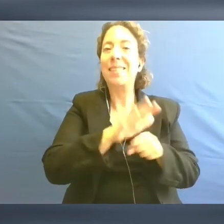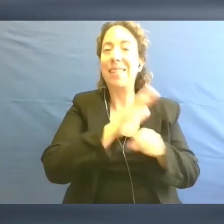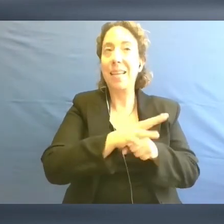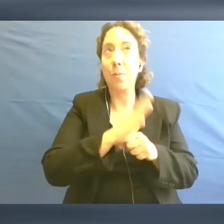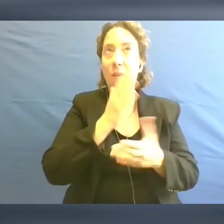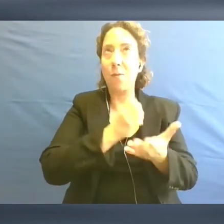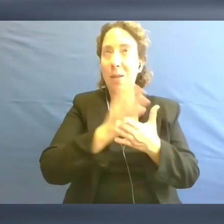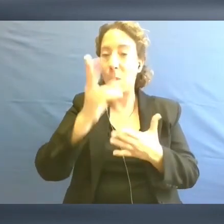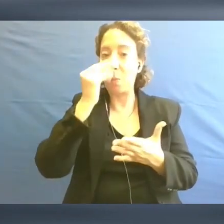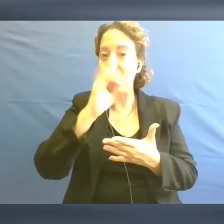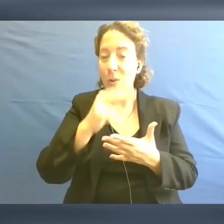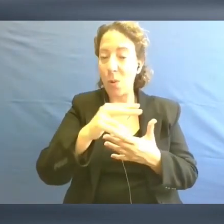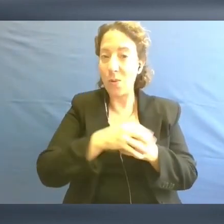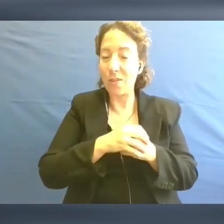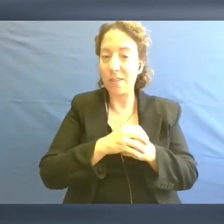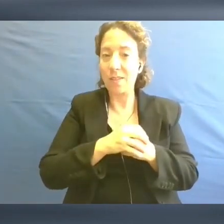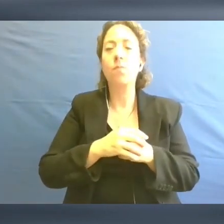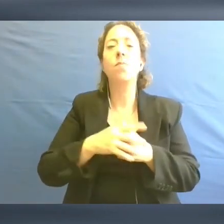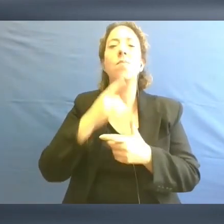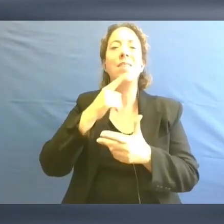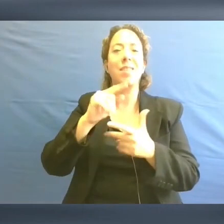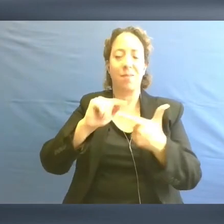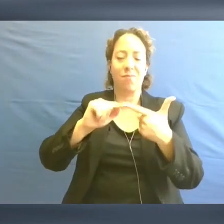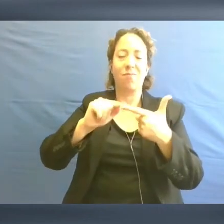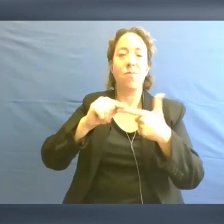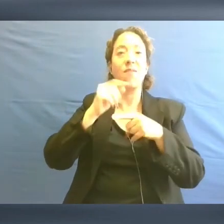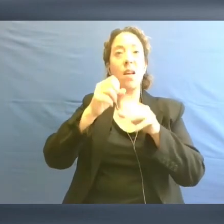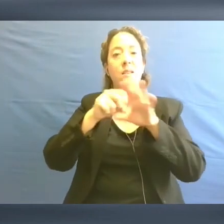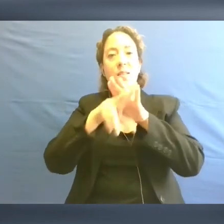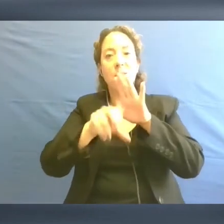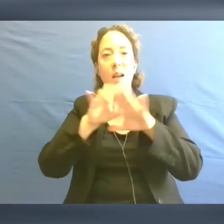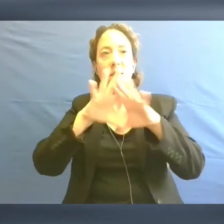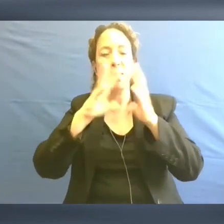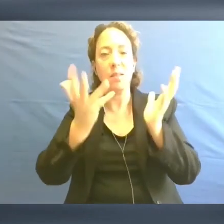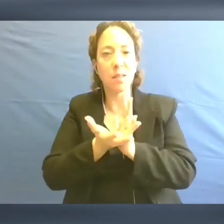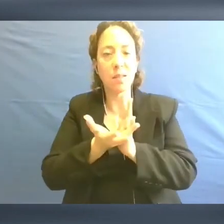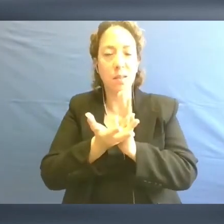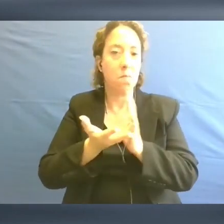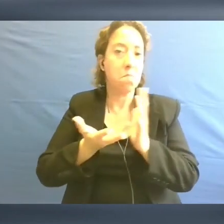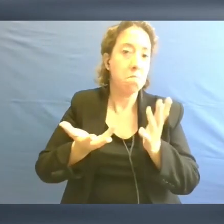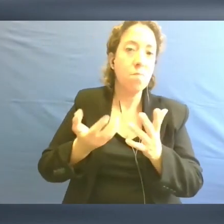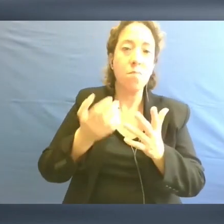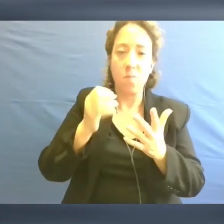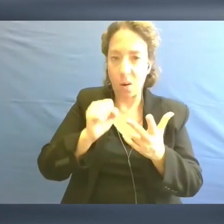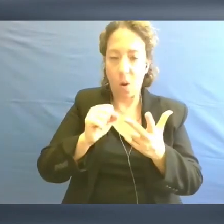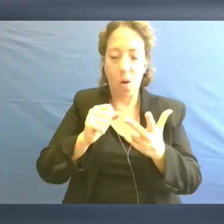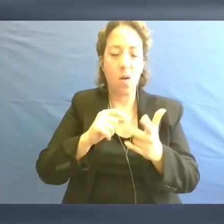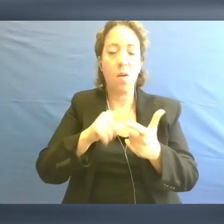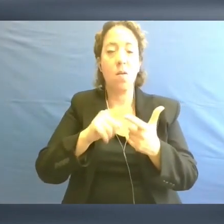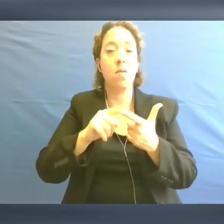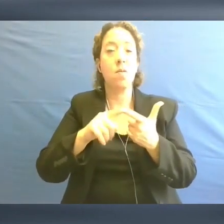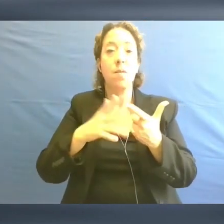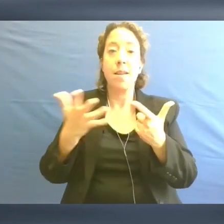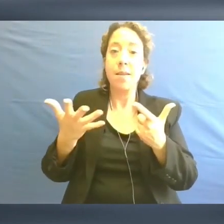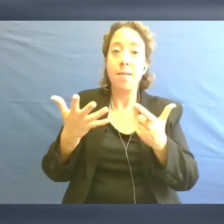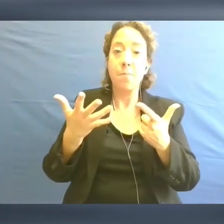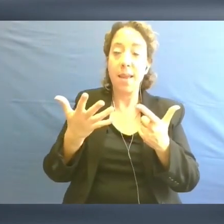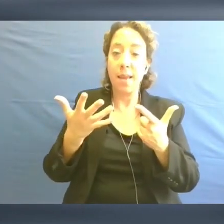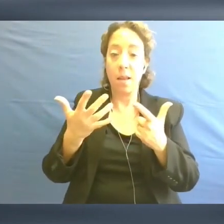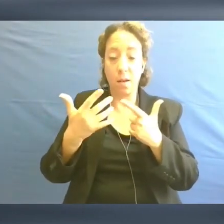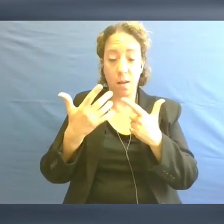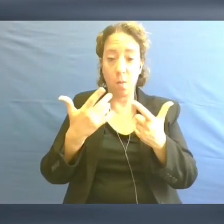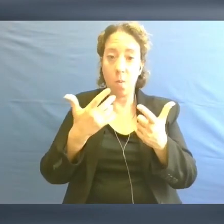l'information. L'intelligibilité, c'est le niveau sémantique, mais ne garantit pas aux utilisateurs des